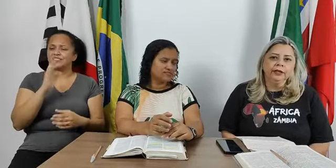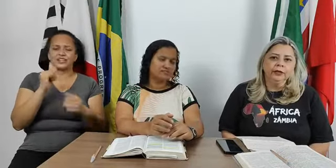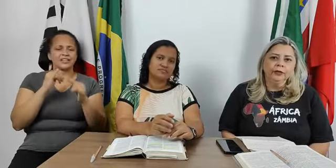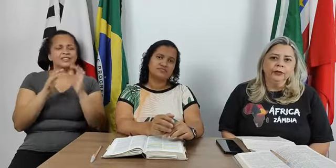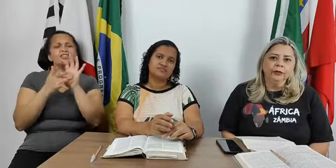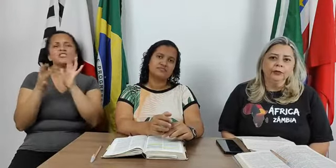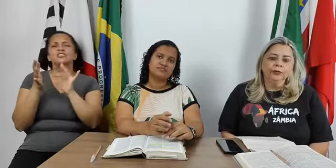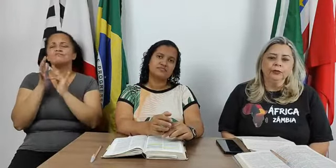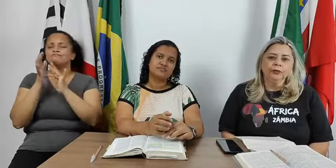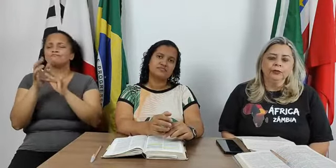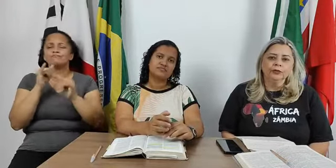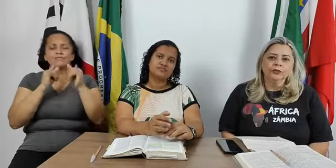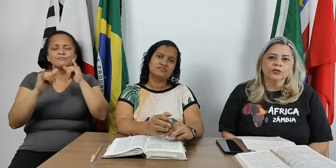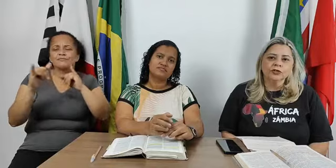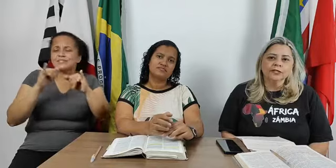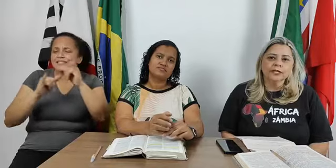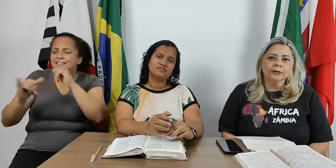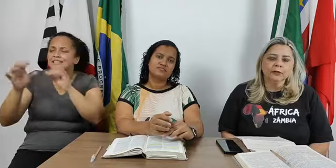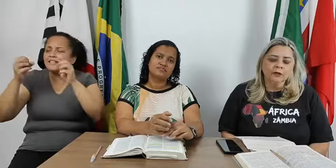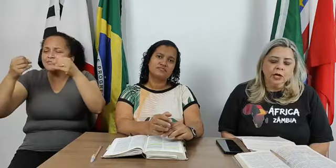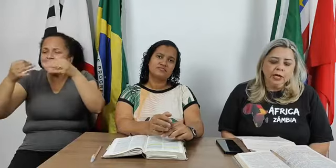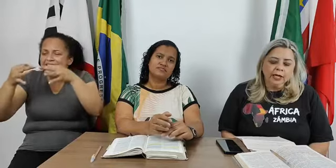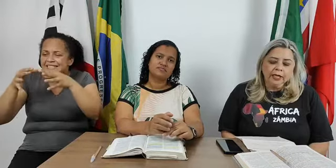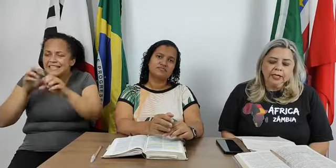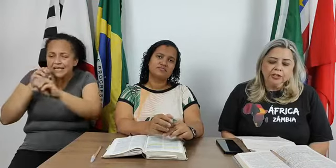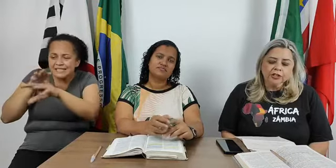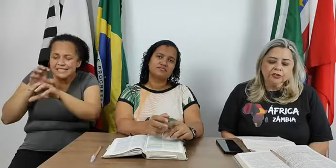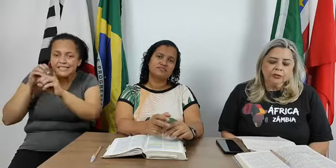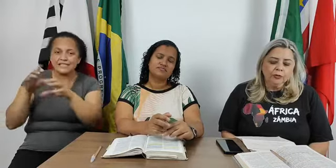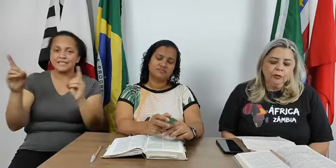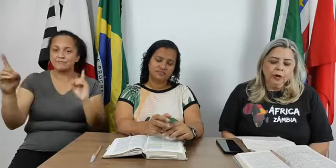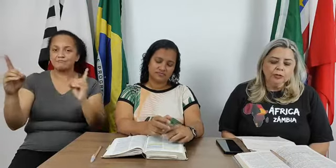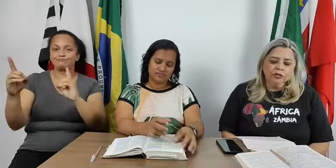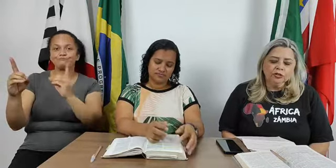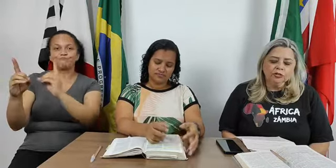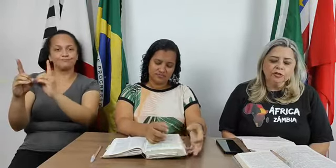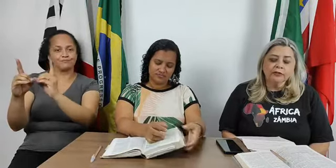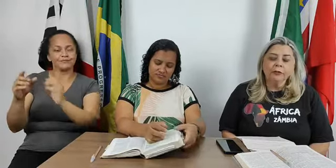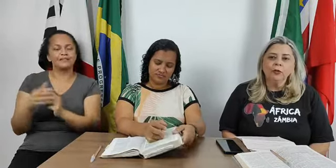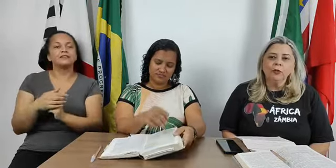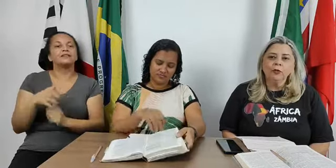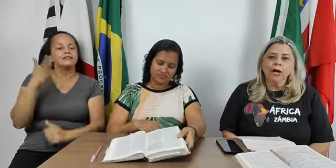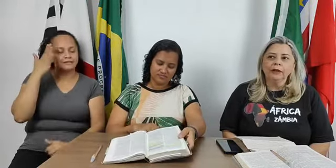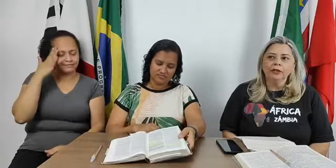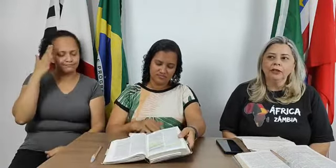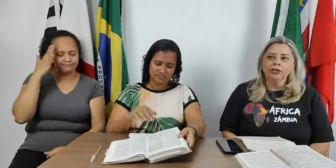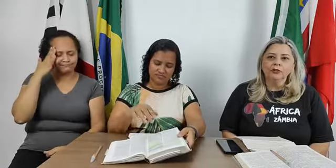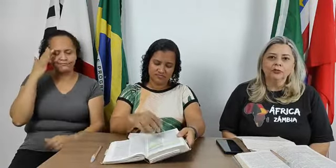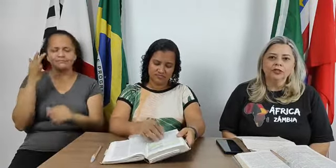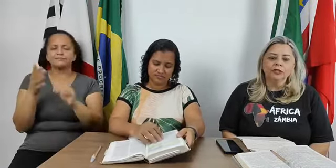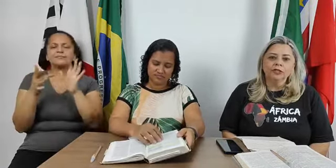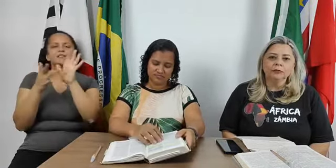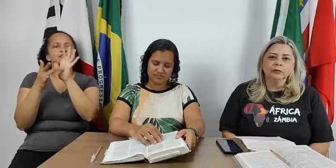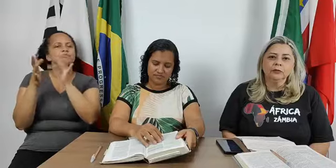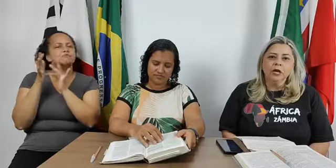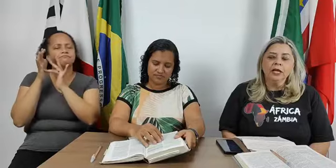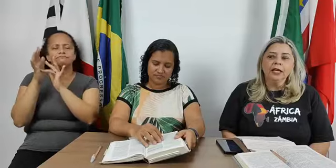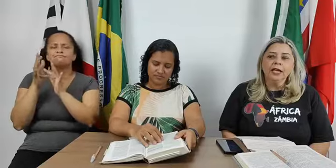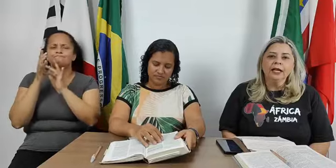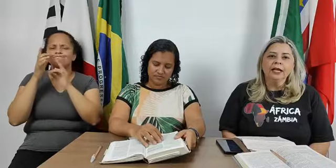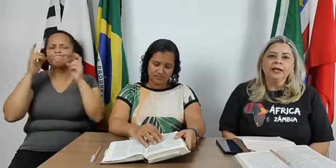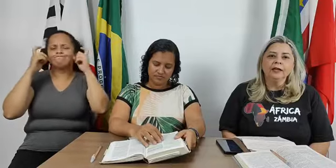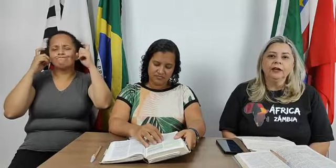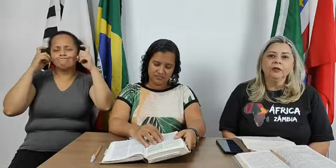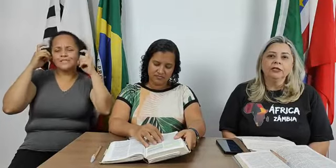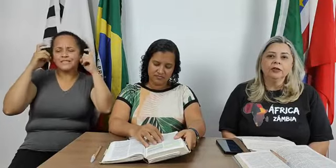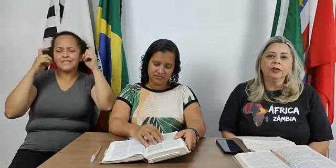né? Os seus discípulos. E ali a gente vê o quanto Jesus estava preocupado em deixar os discípulos. E